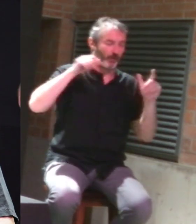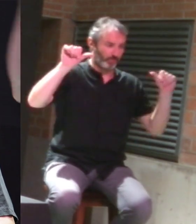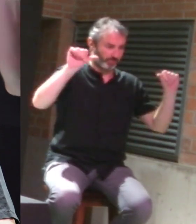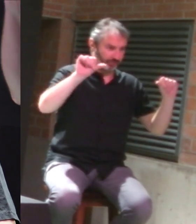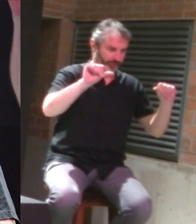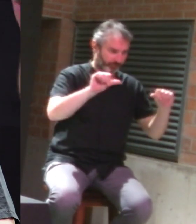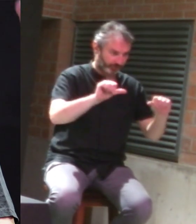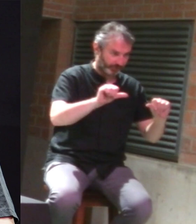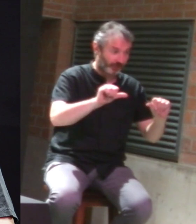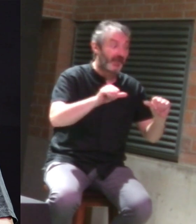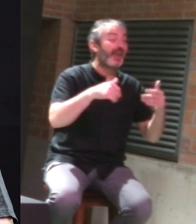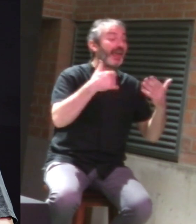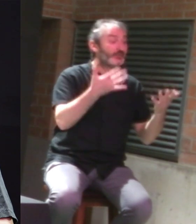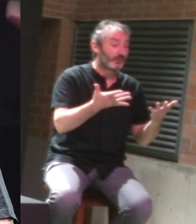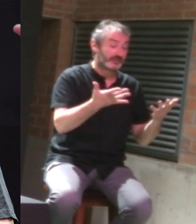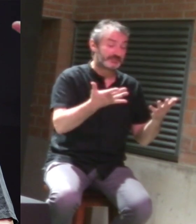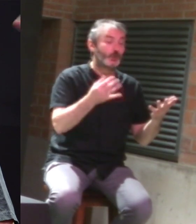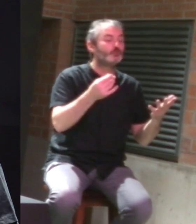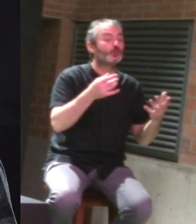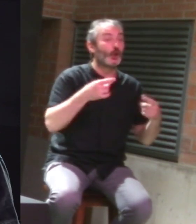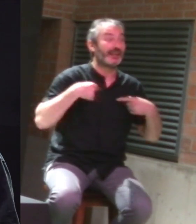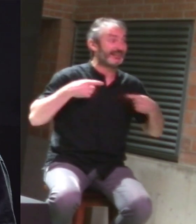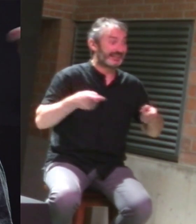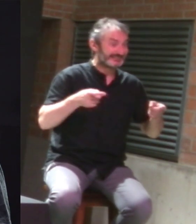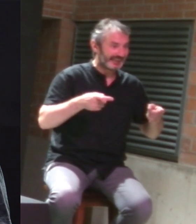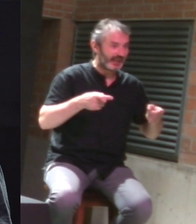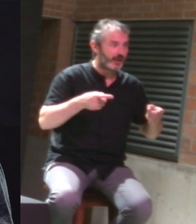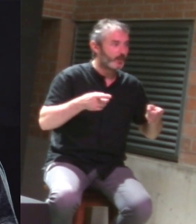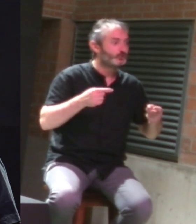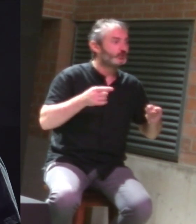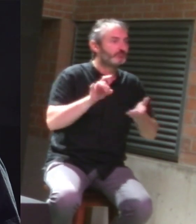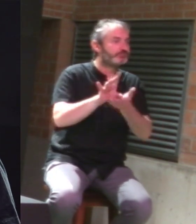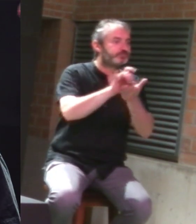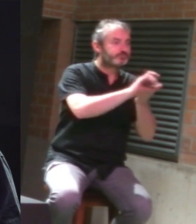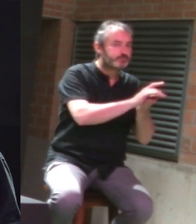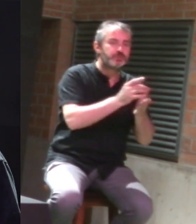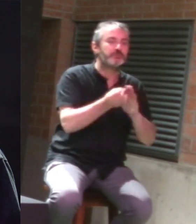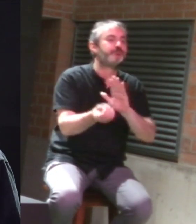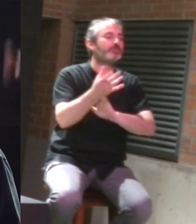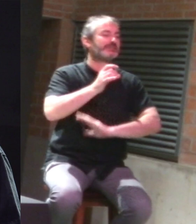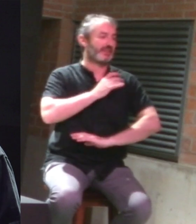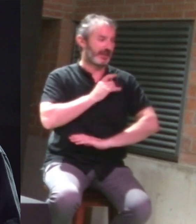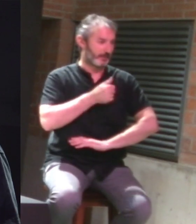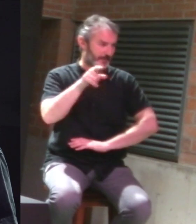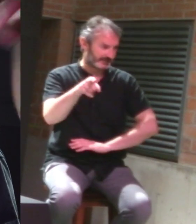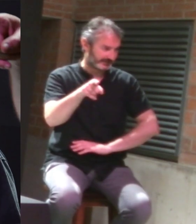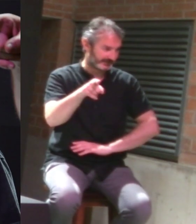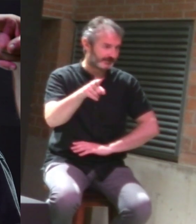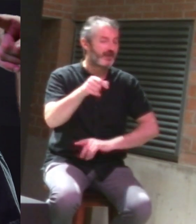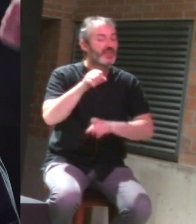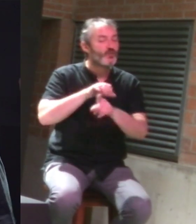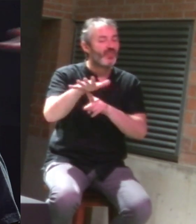crisis llevó al societarismo textil hacia el sindicalismo de influencia socialista